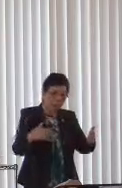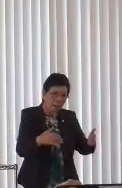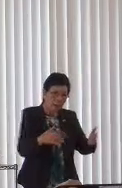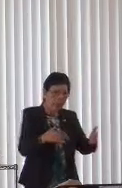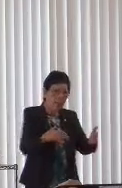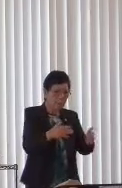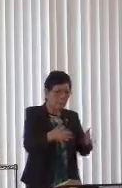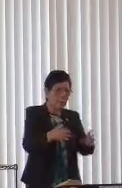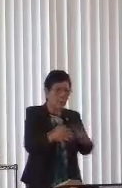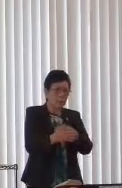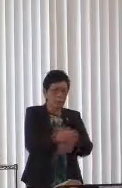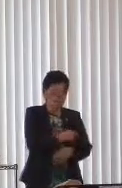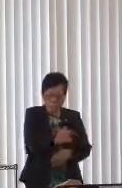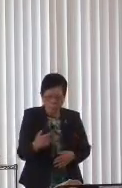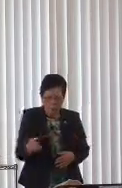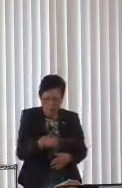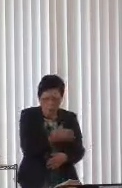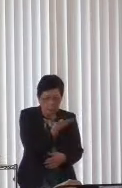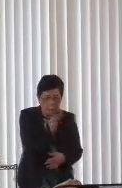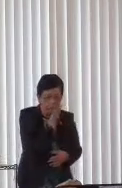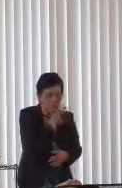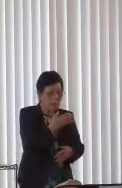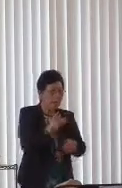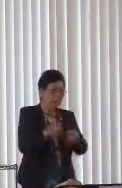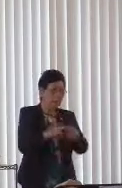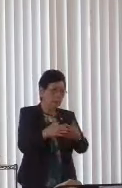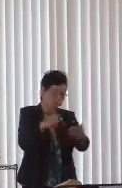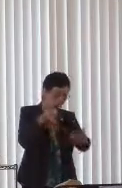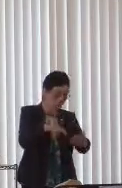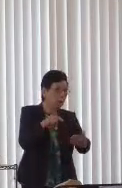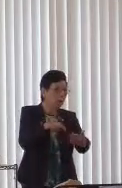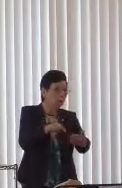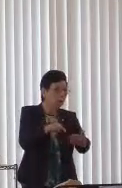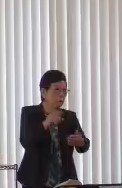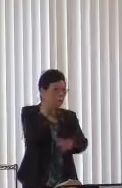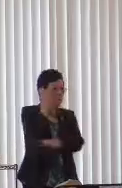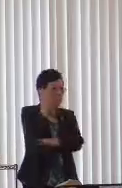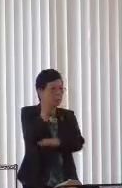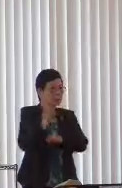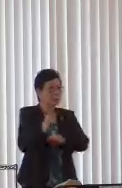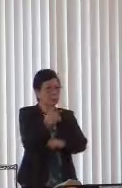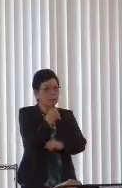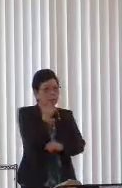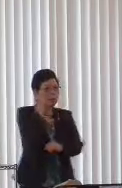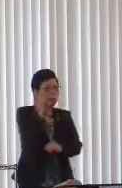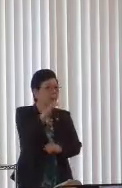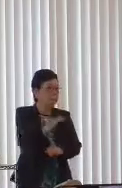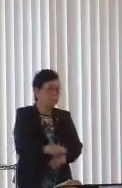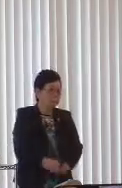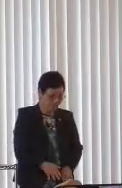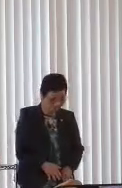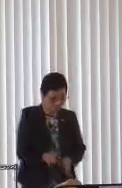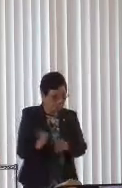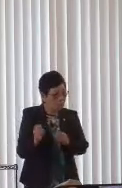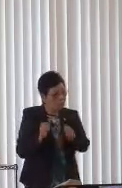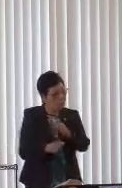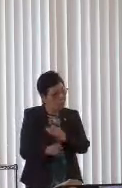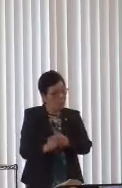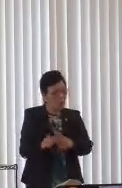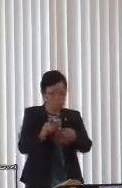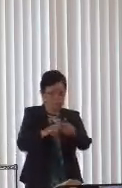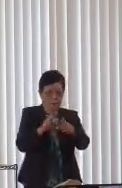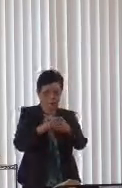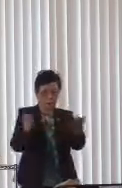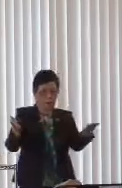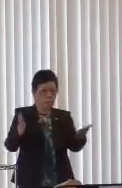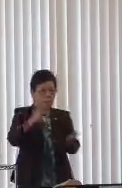な、真理についてお話をしたいと思っています。それは、聖書には2